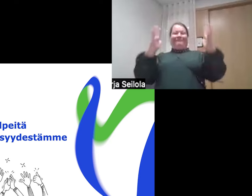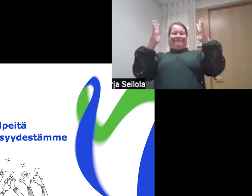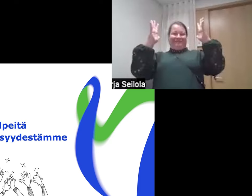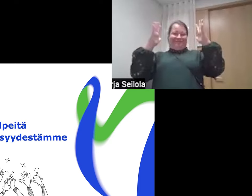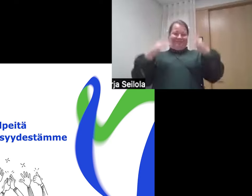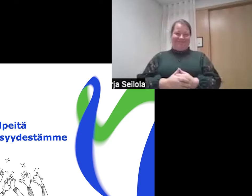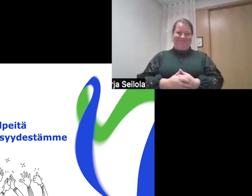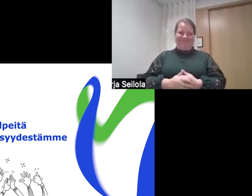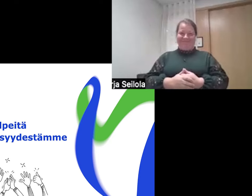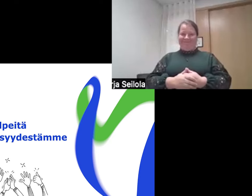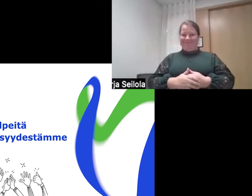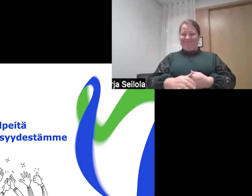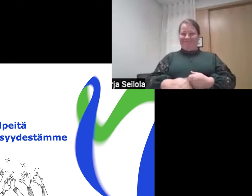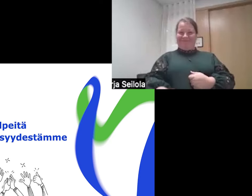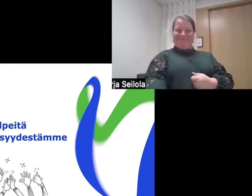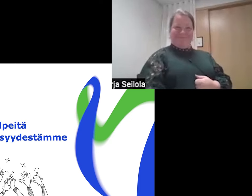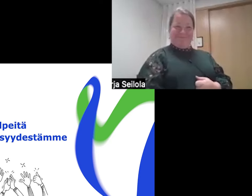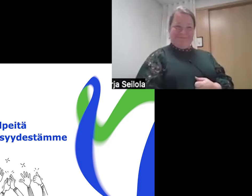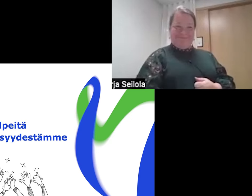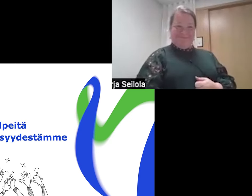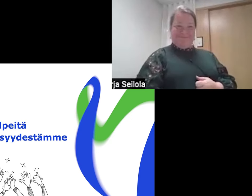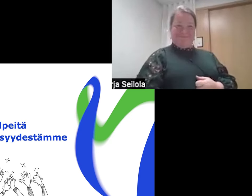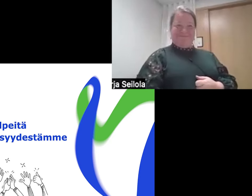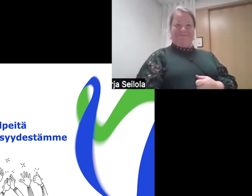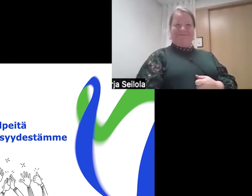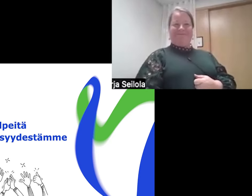Ja hyvää viittomakielten päivää.